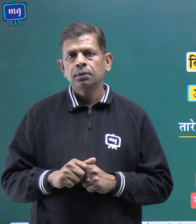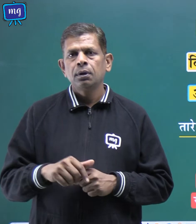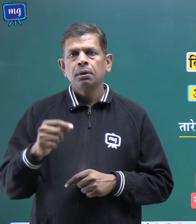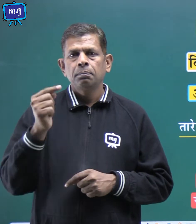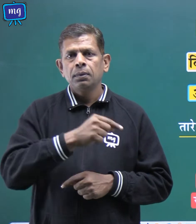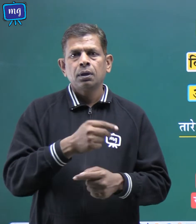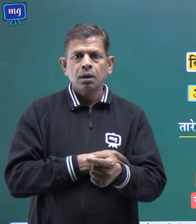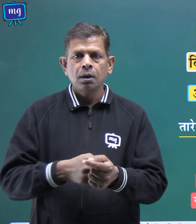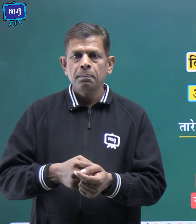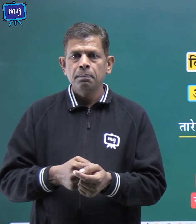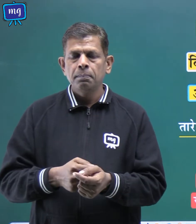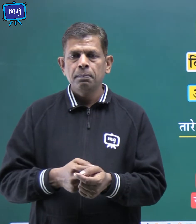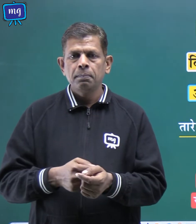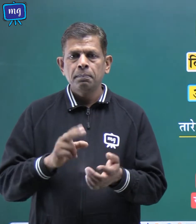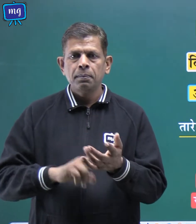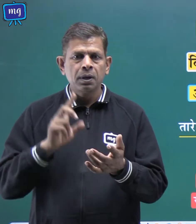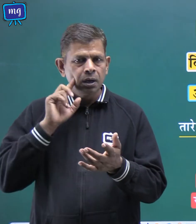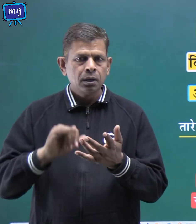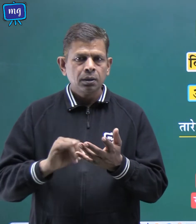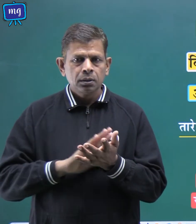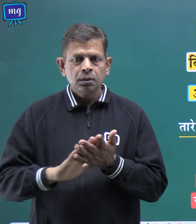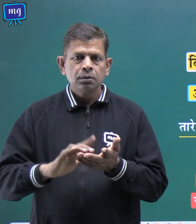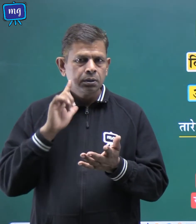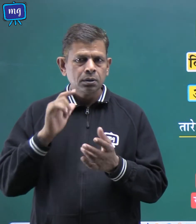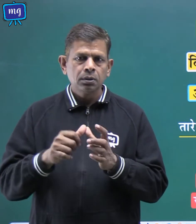मेरा नाम निशी अरोड़ा है